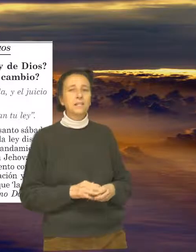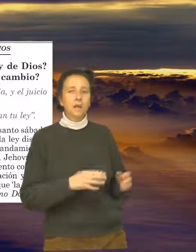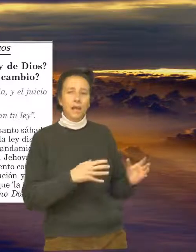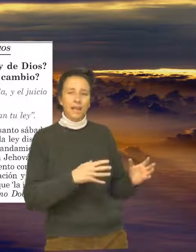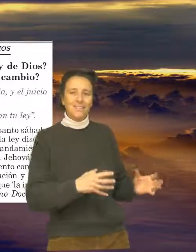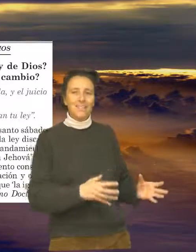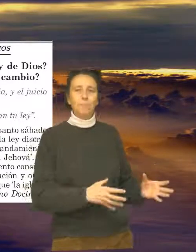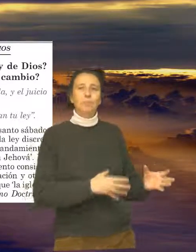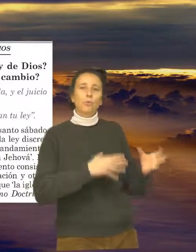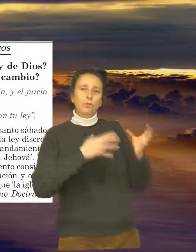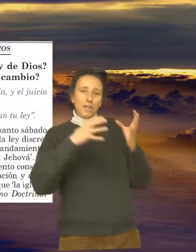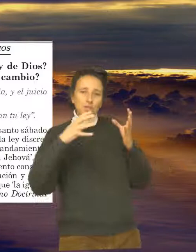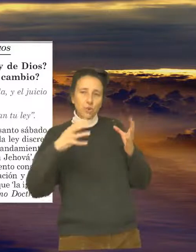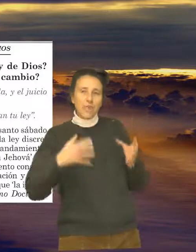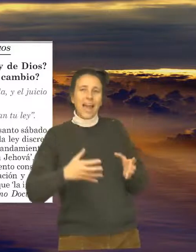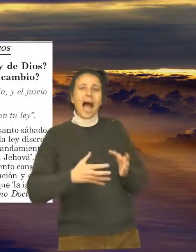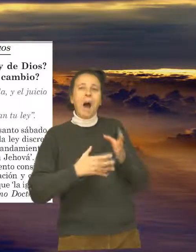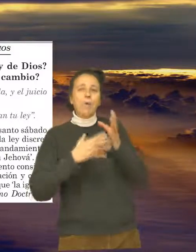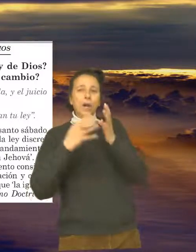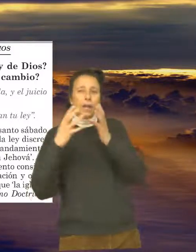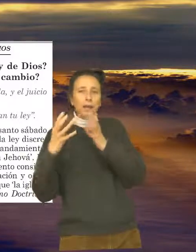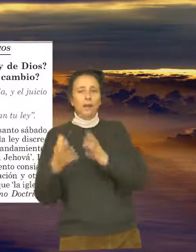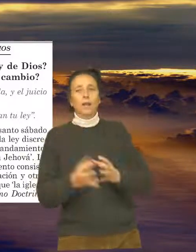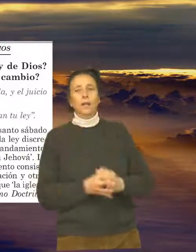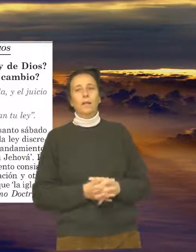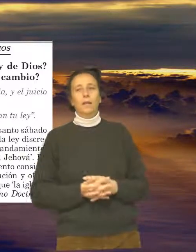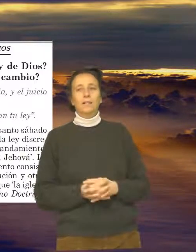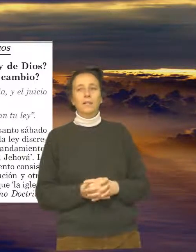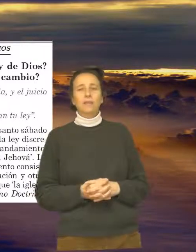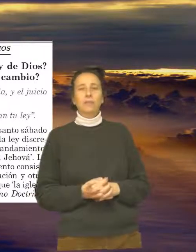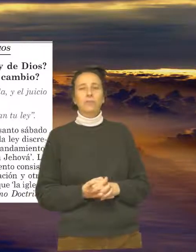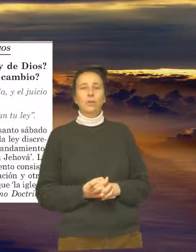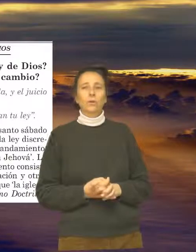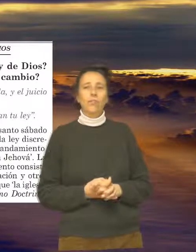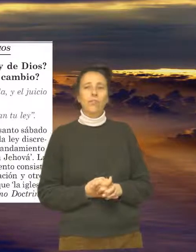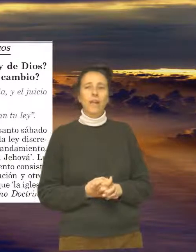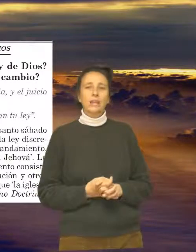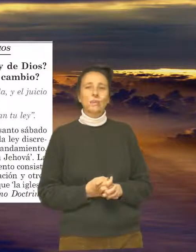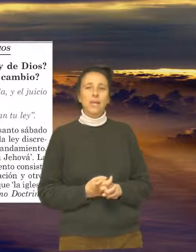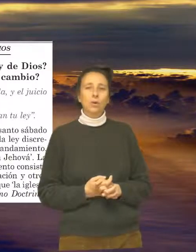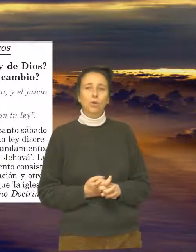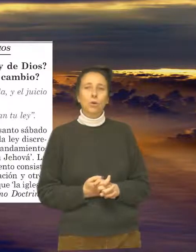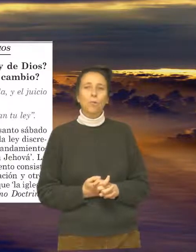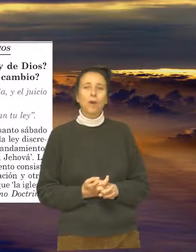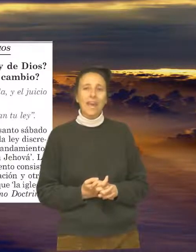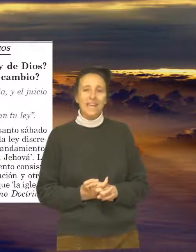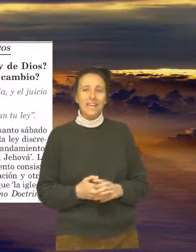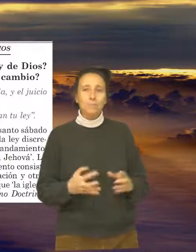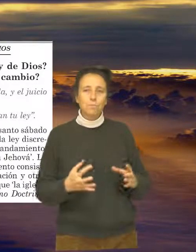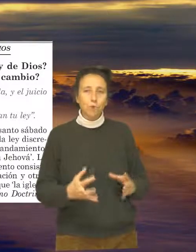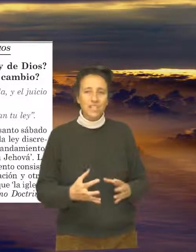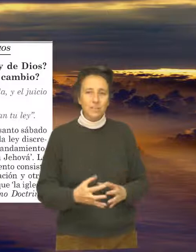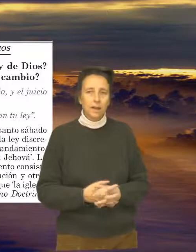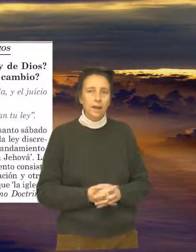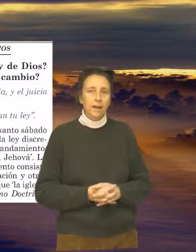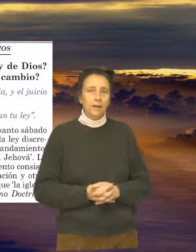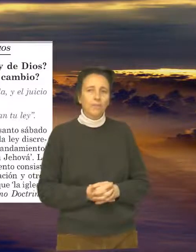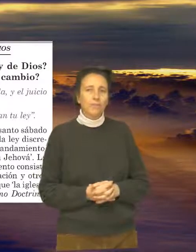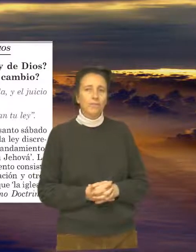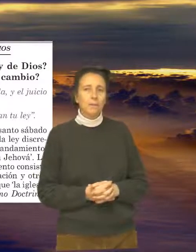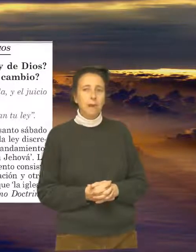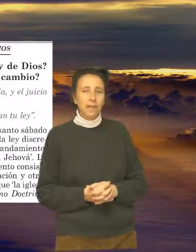elementos más en ese proceso de auge y exaltación del domingo como ley